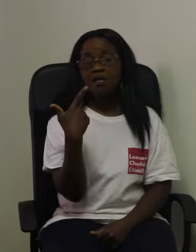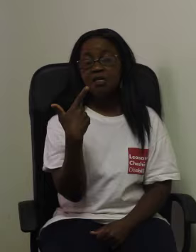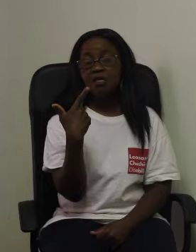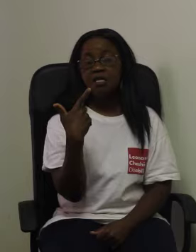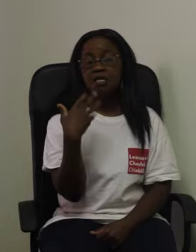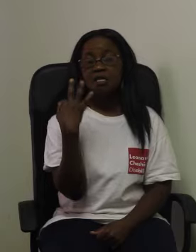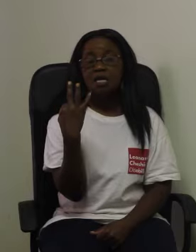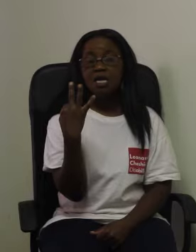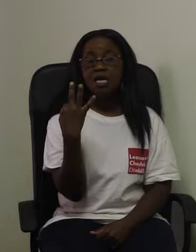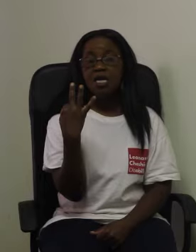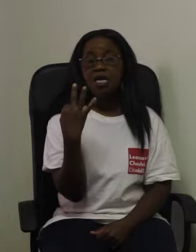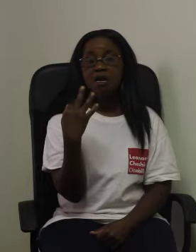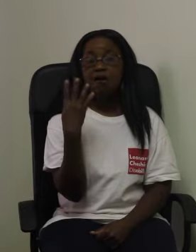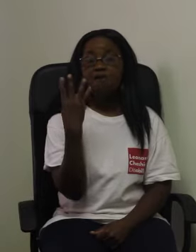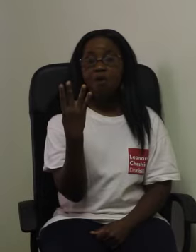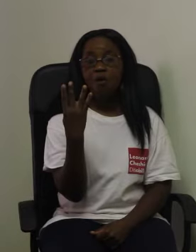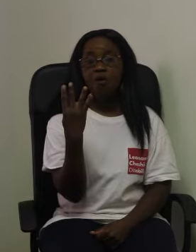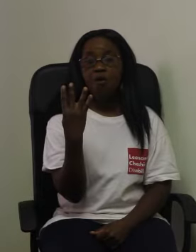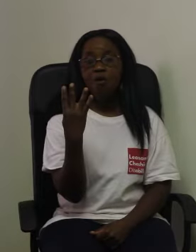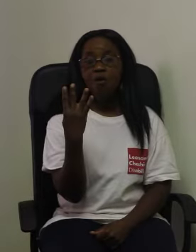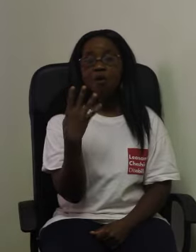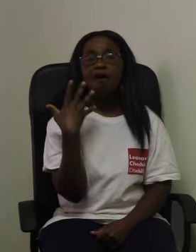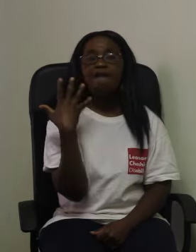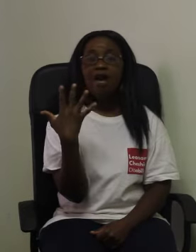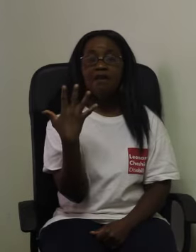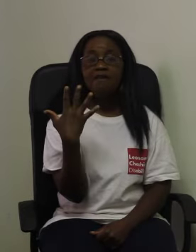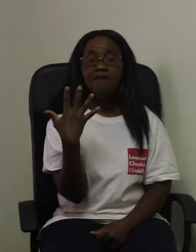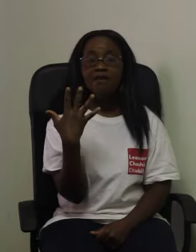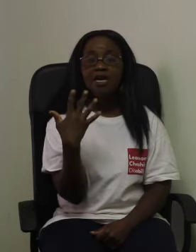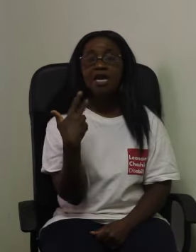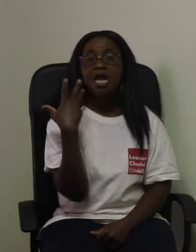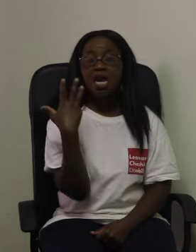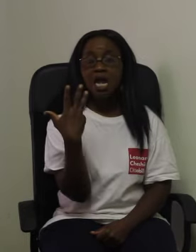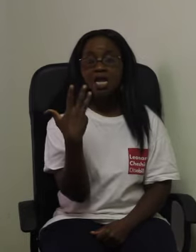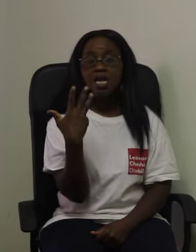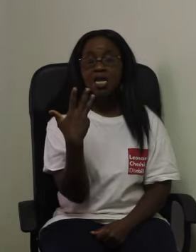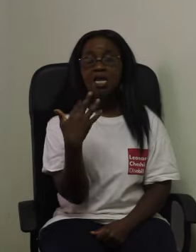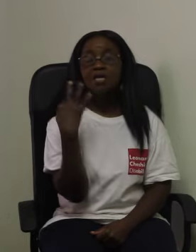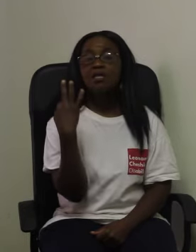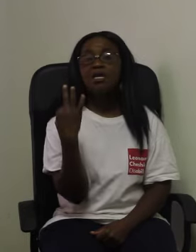-3-4 5-9-3